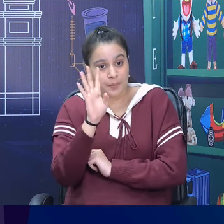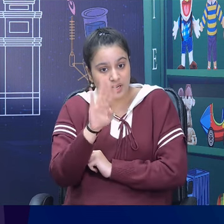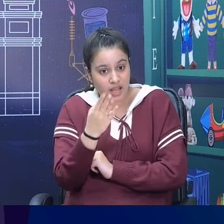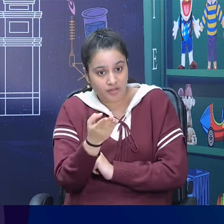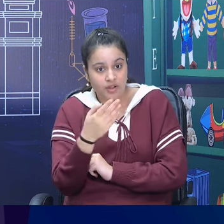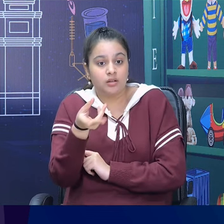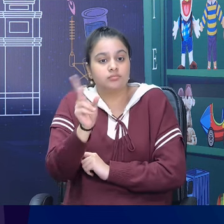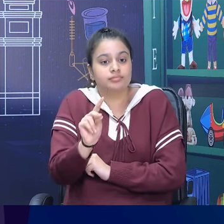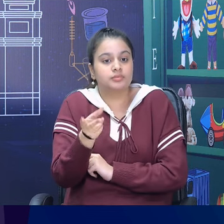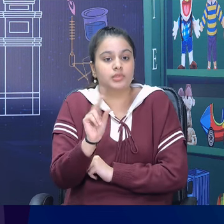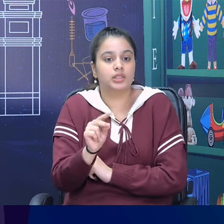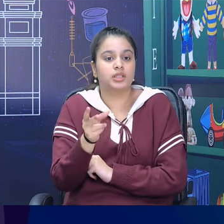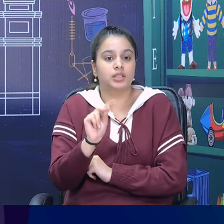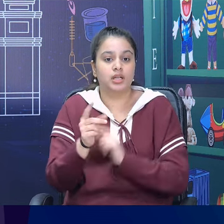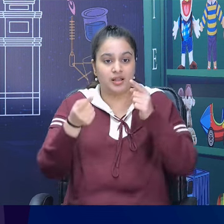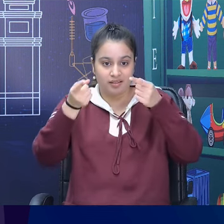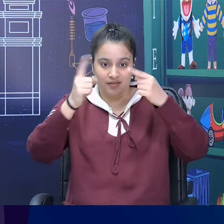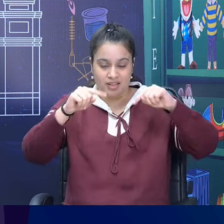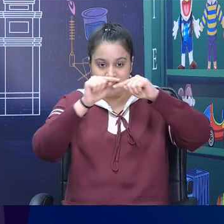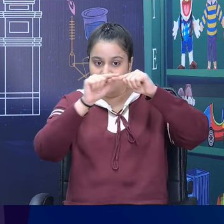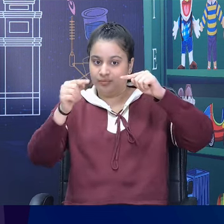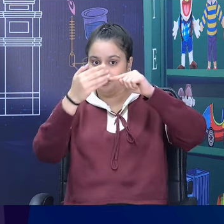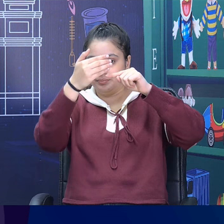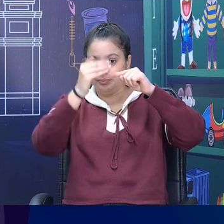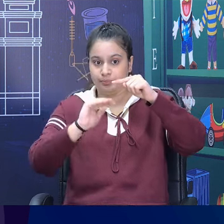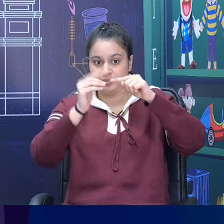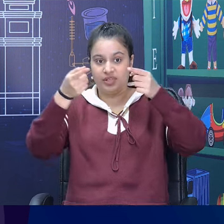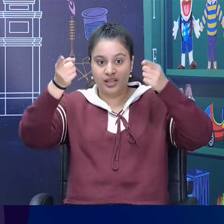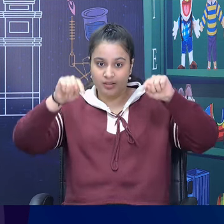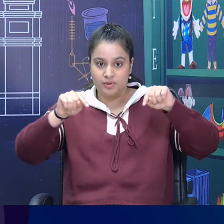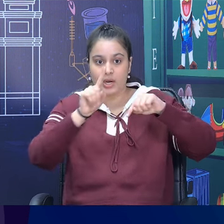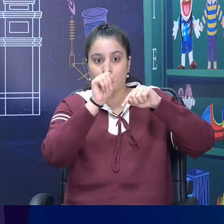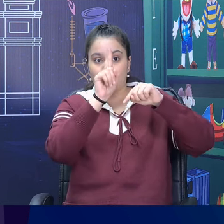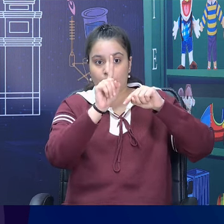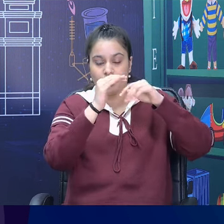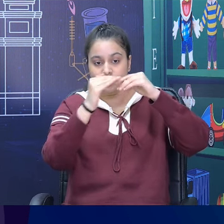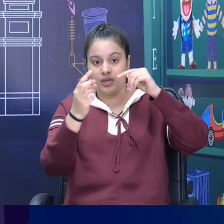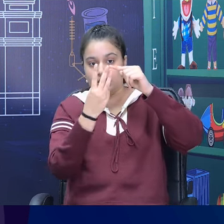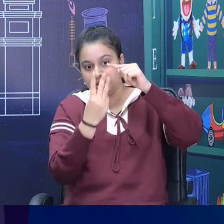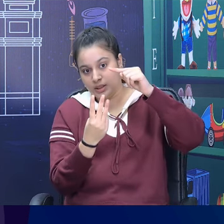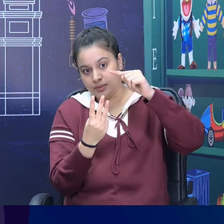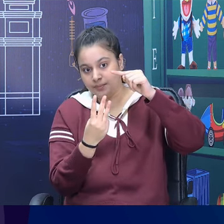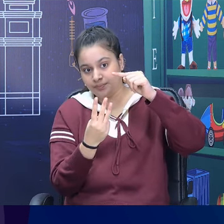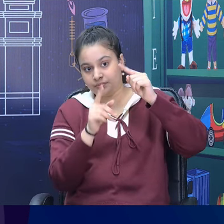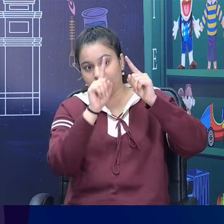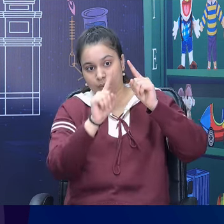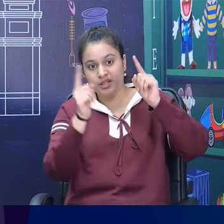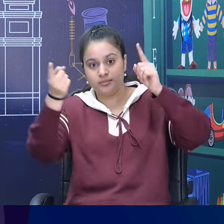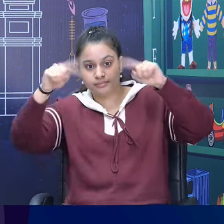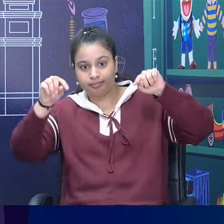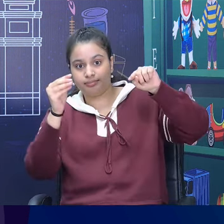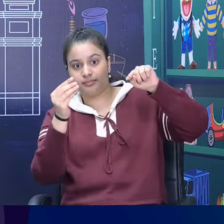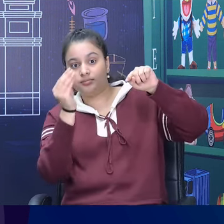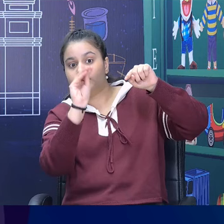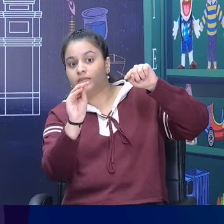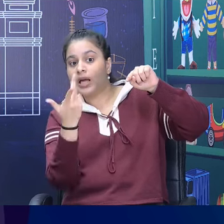और जब हम इसे फ्रैक्शन फॉर्म में लिखते हैं जैसे आप डिवाइड करके देखेंगे 1/3 को जब हम डिवाइड करते हैं 1 / 3 तब